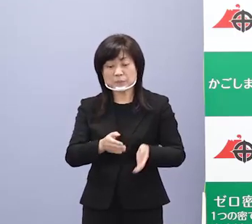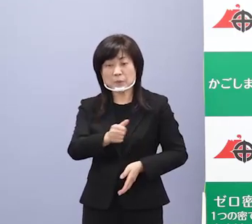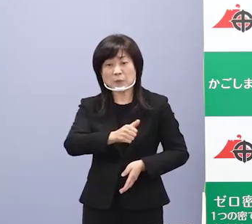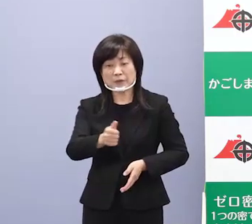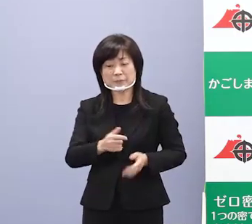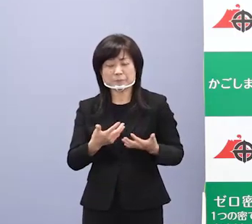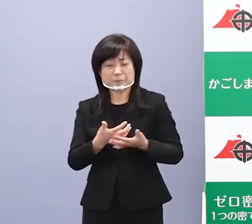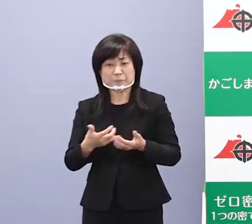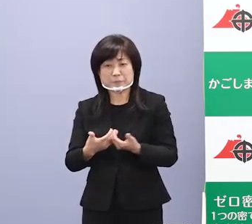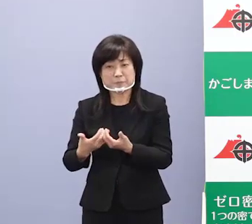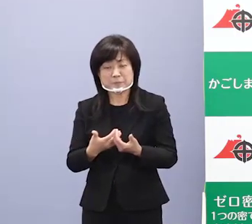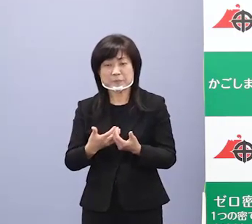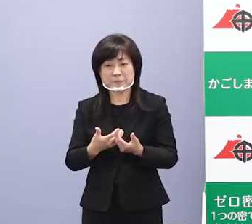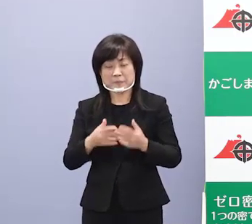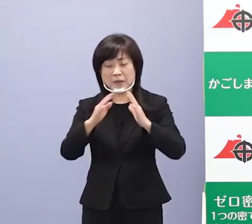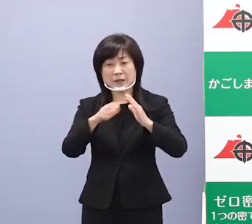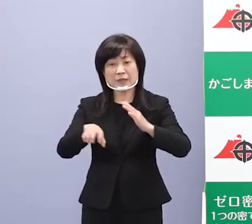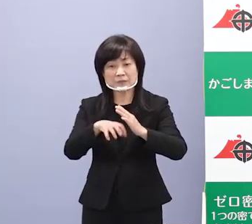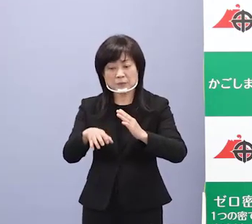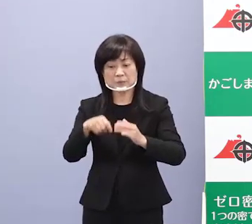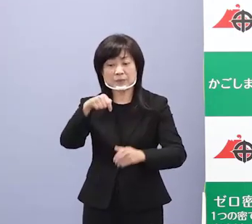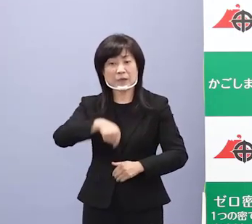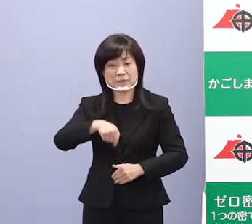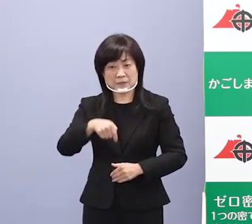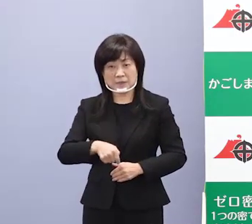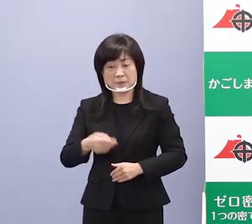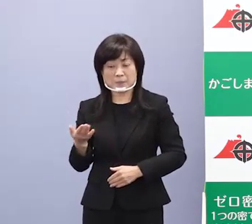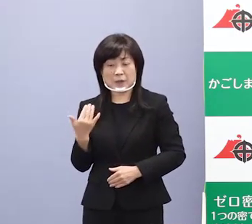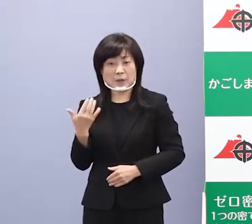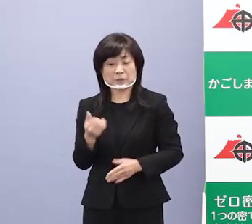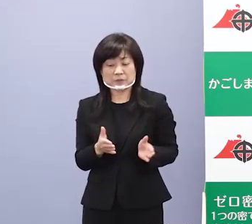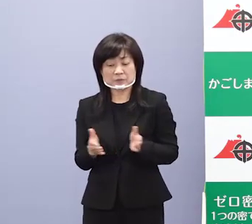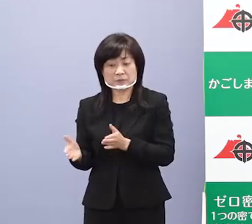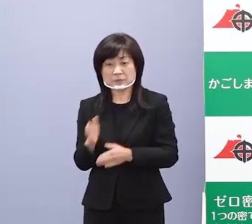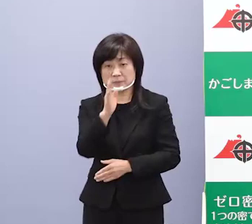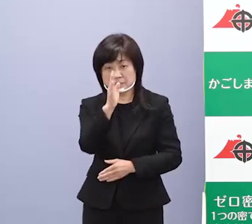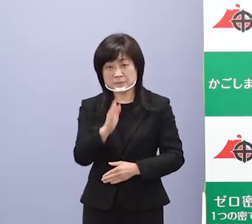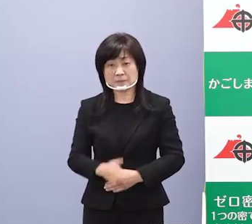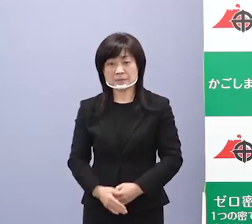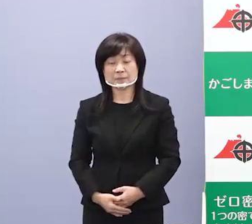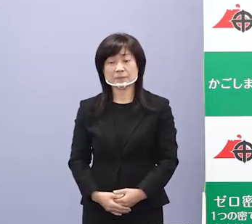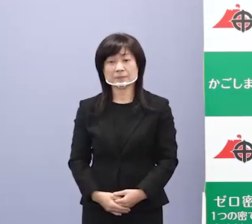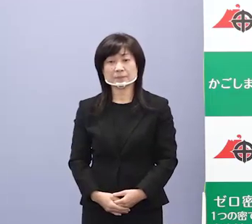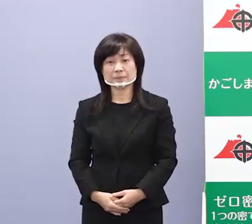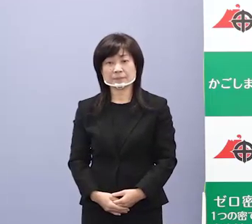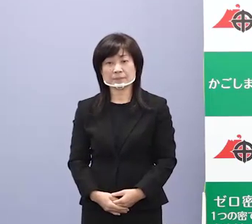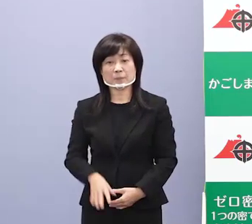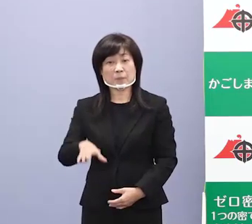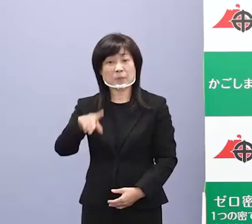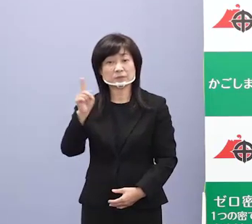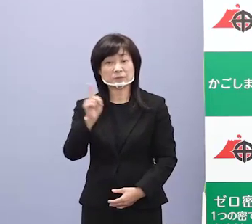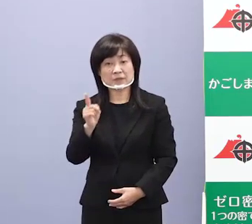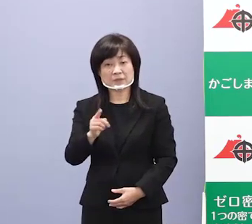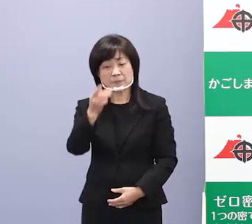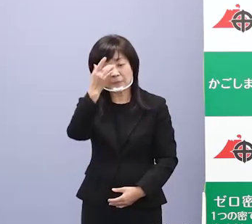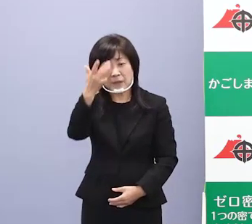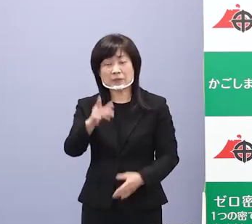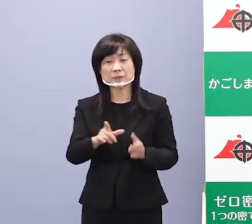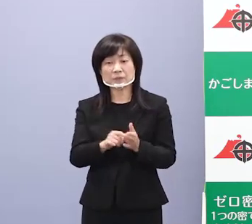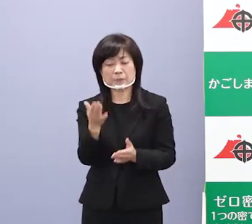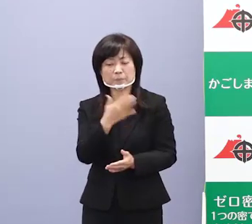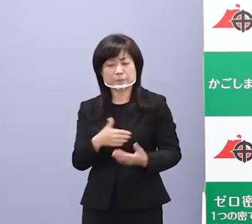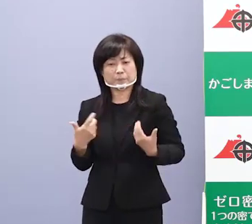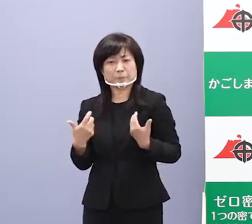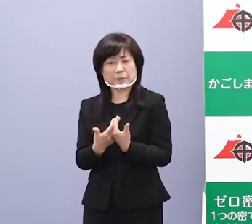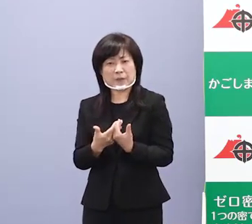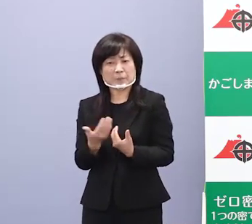ため、ご家庭においても事前の備えをお願いいたします。まずは発熱などの体調不